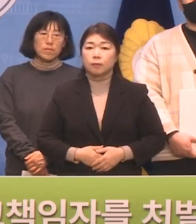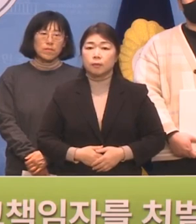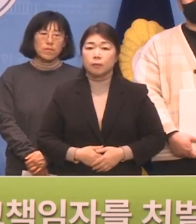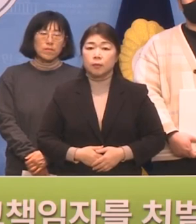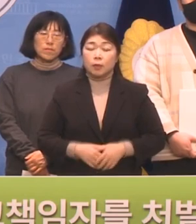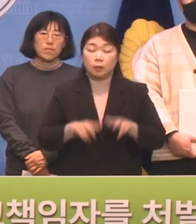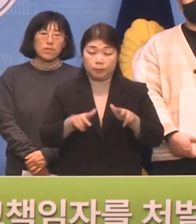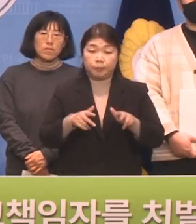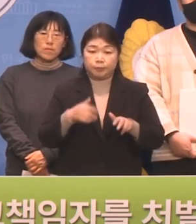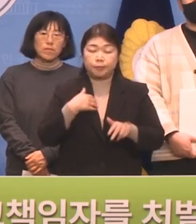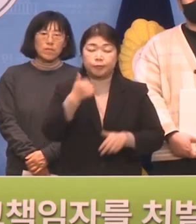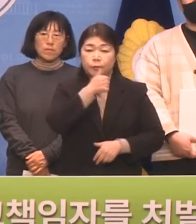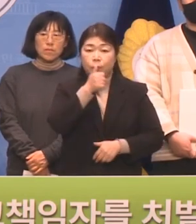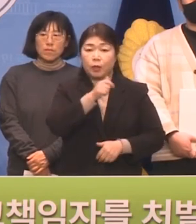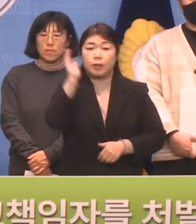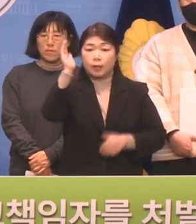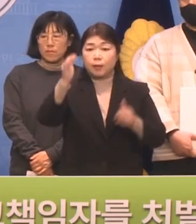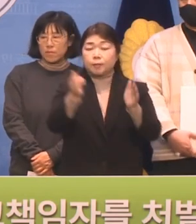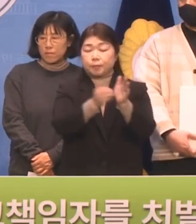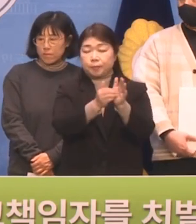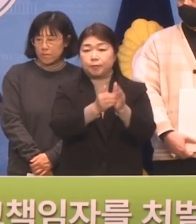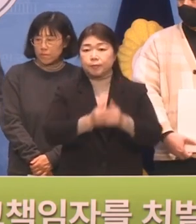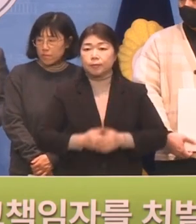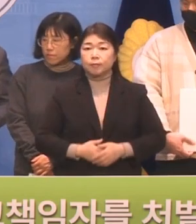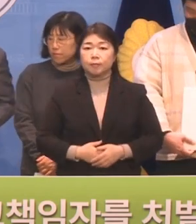소개 말씀을 마치도록 하겠습니다.